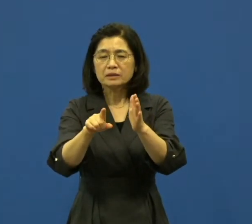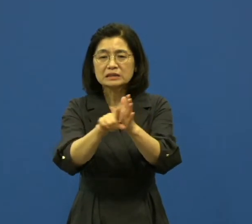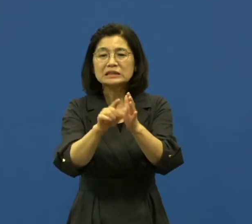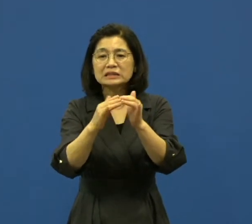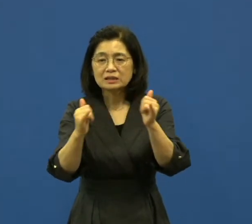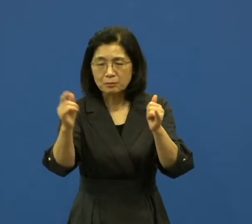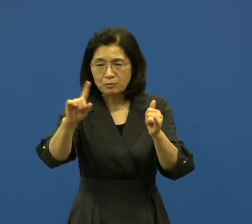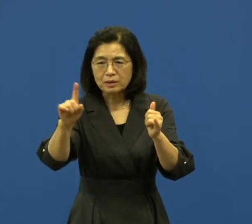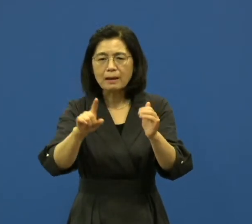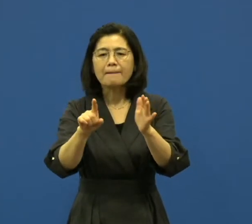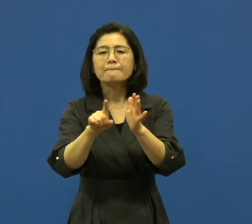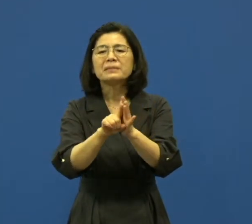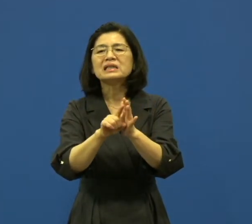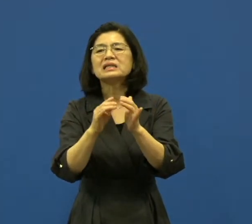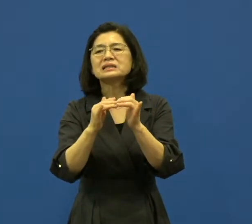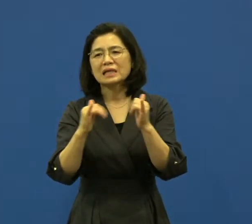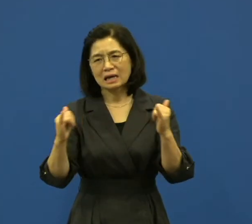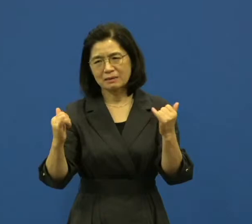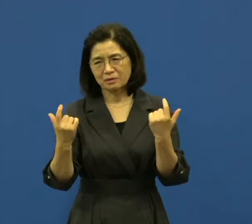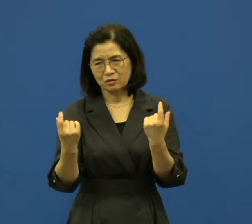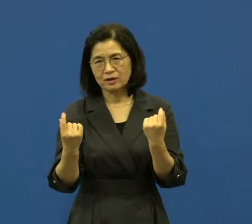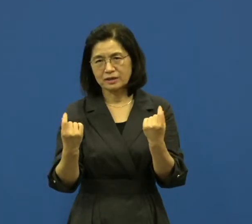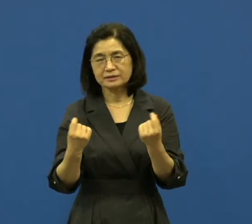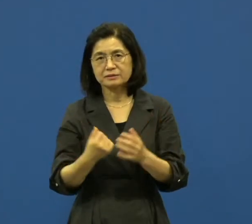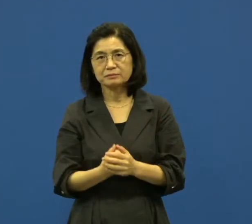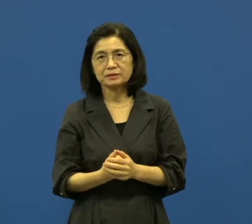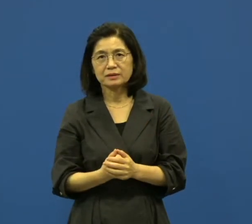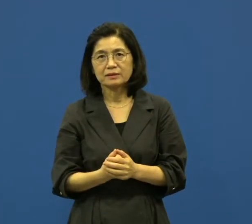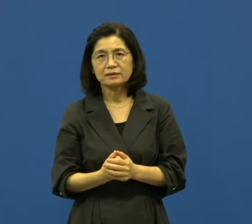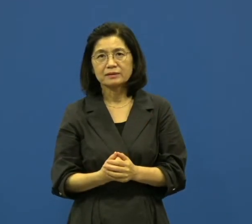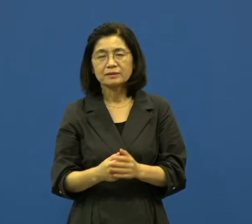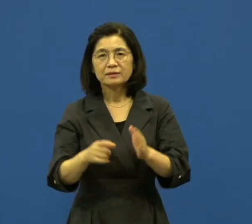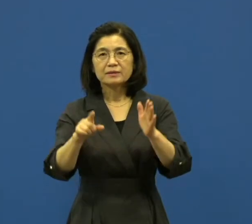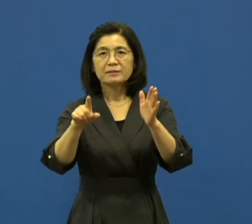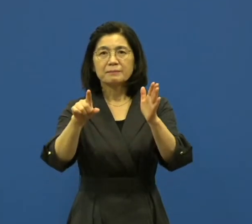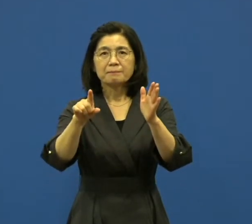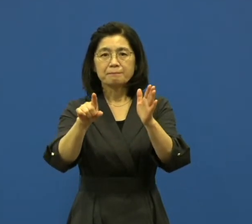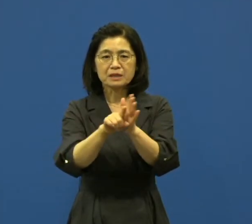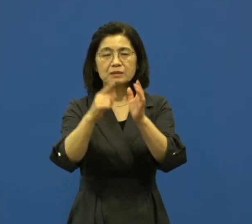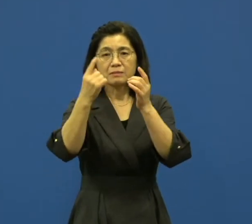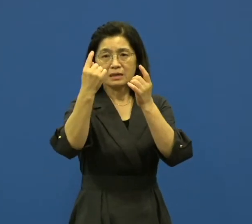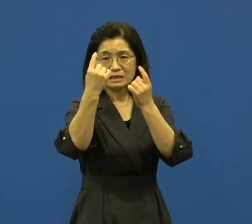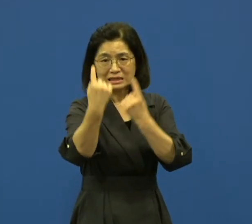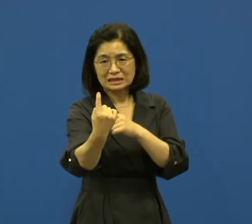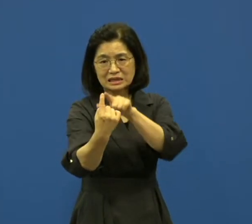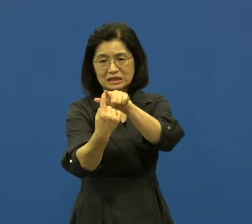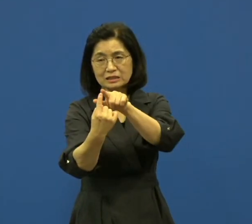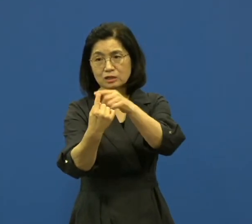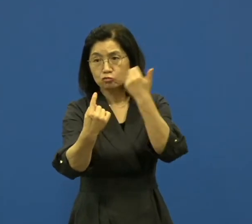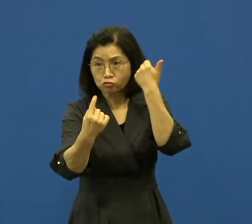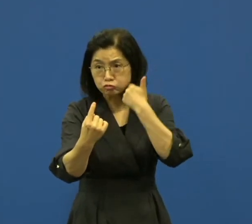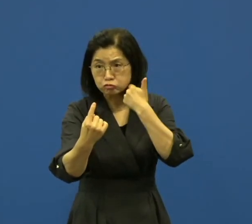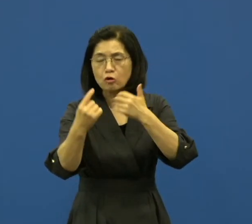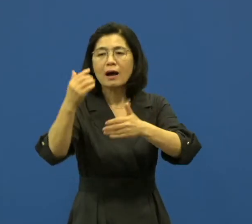자, 여러분, 믿음이란 무엇입니까? 믿음에서 중요한 것은 대상과 믿음의 내용입니다. 믿음의 대상은 누구입니까? 하나님.